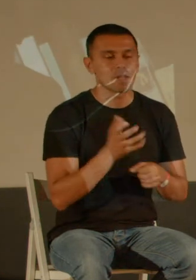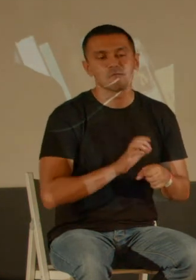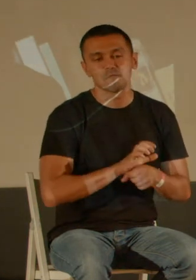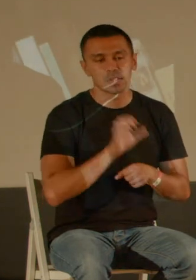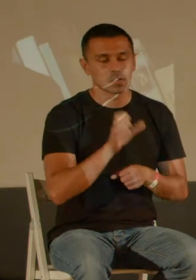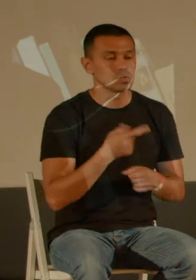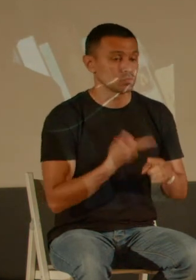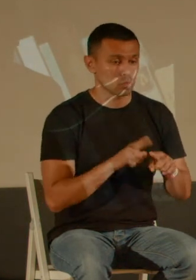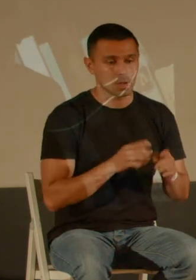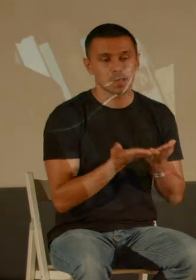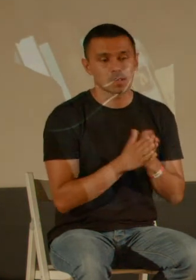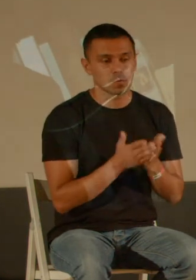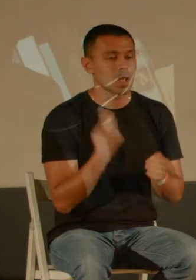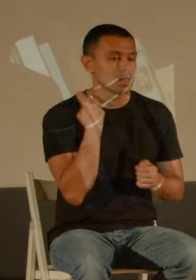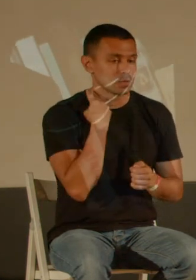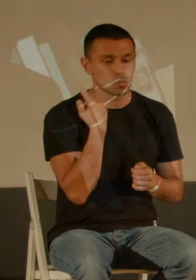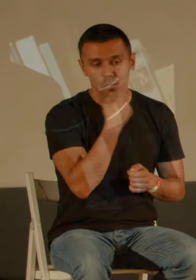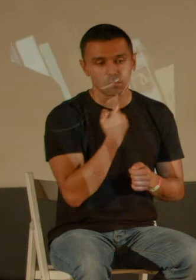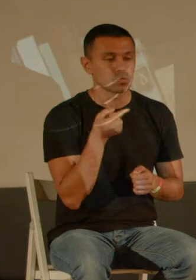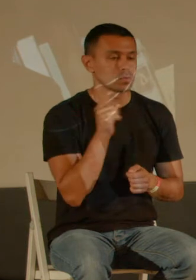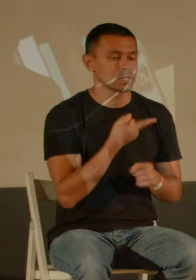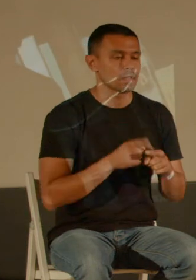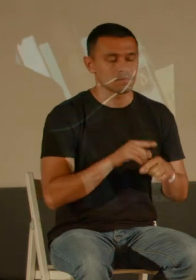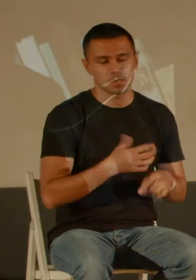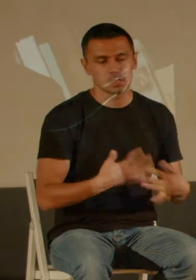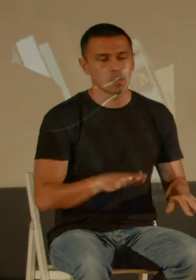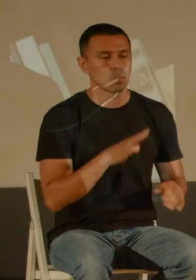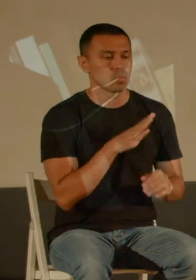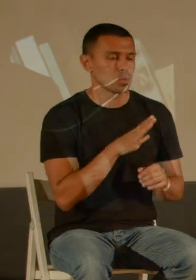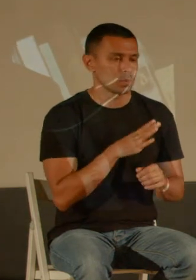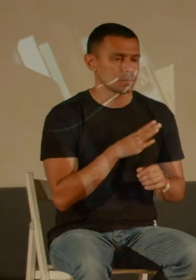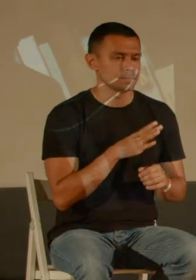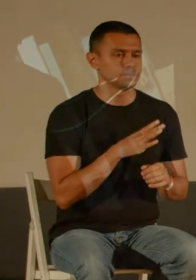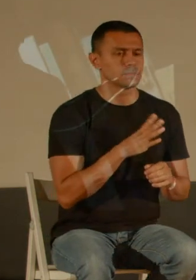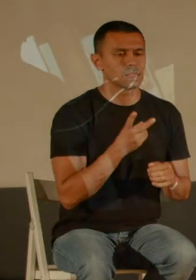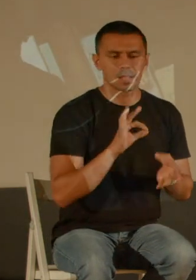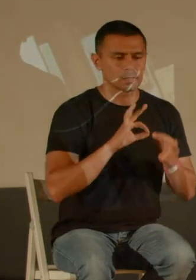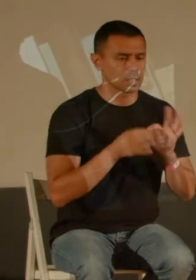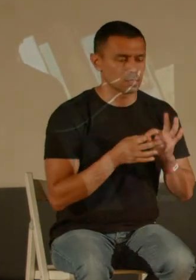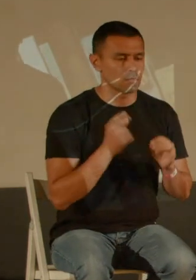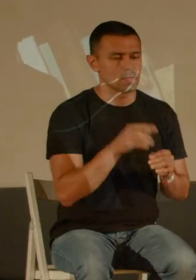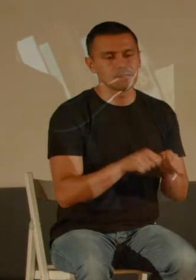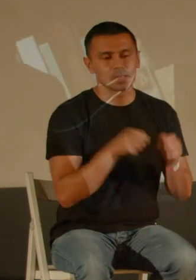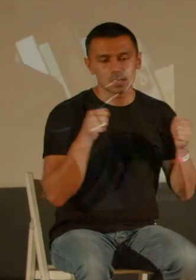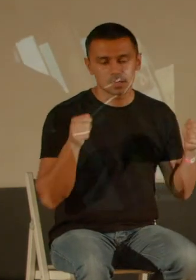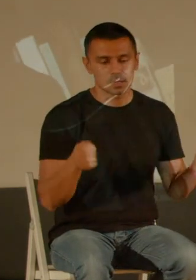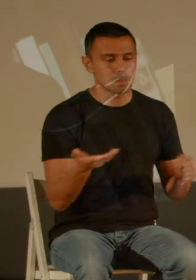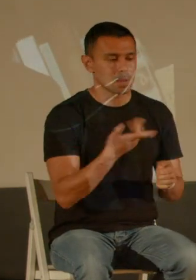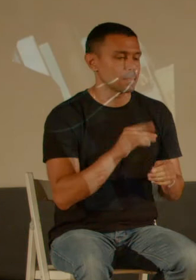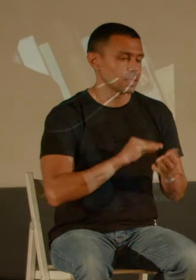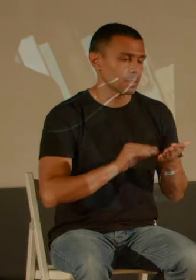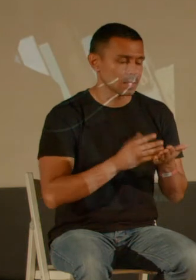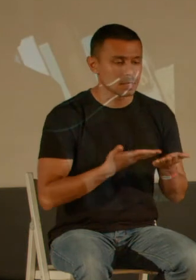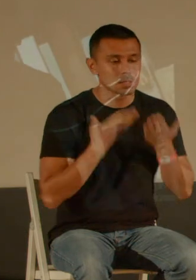видало власне цю книгу англійською, тоді це вже було якби нескладно. Тобто вони відкриті. Ми їм